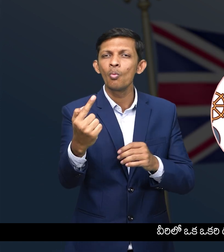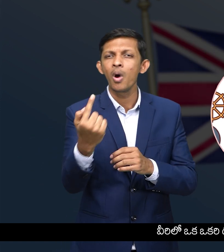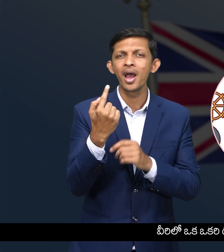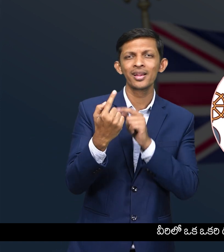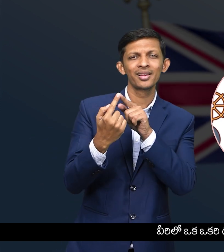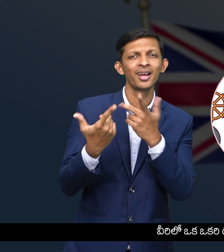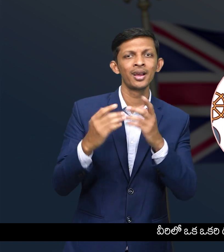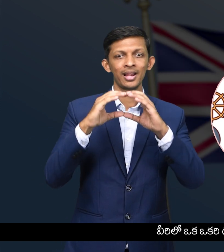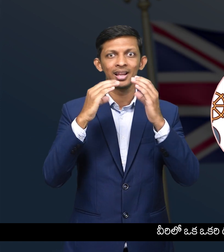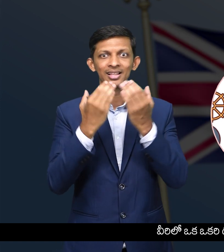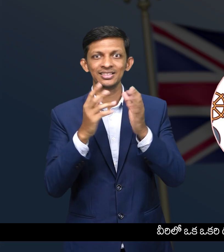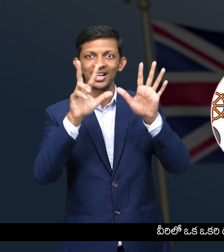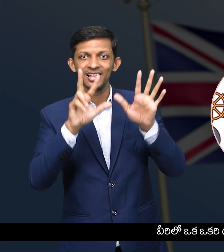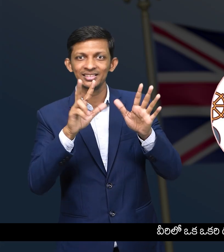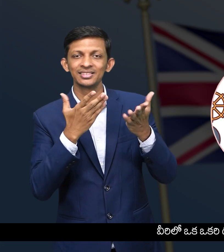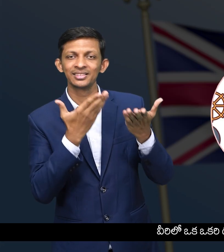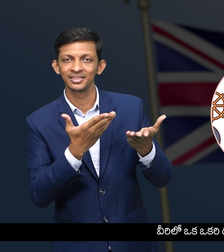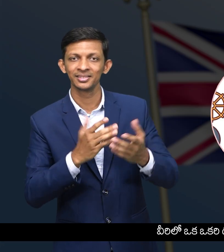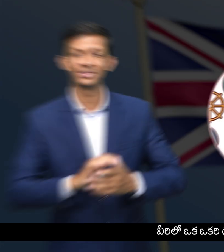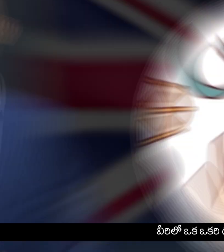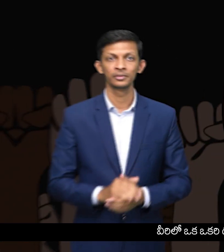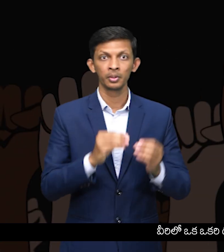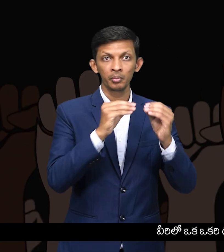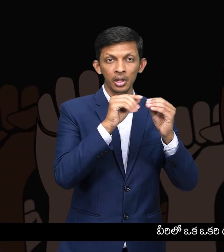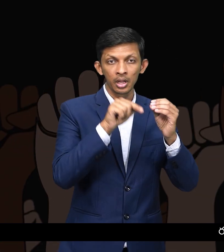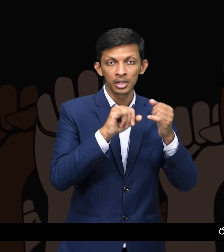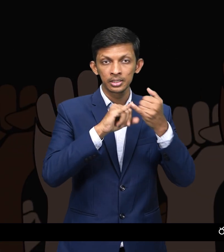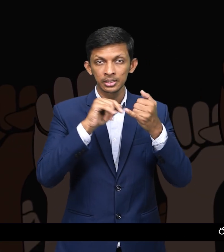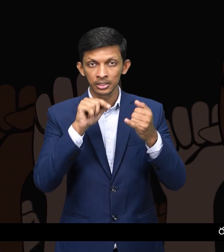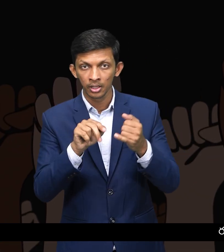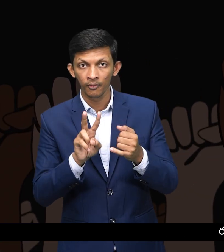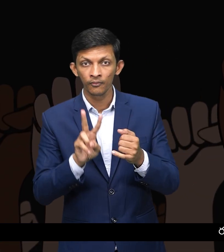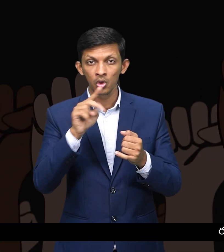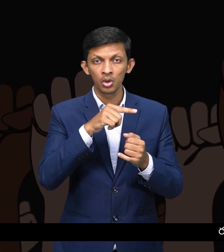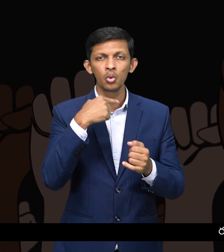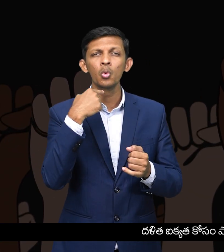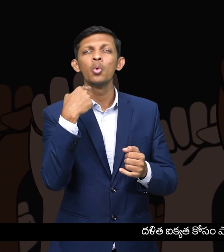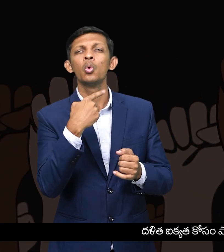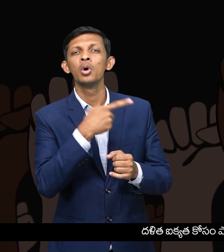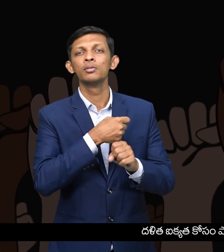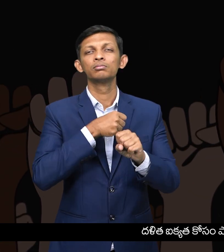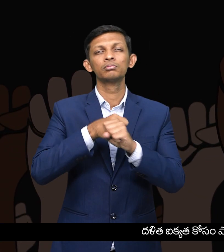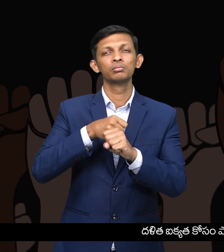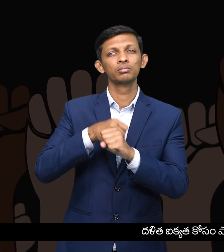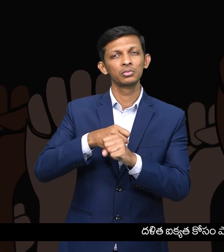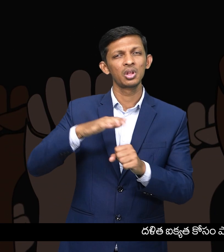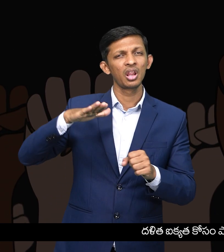గురించి 8వ తరగతిలో నేర్చుకుందాం. రండి తెలుసుకుందాం. దళిత ఐక్యత కోసం